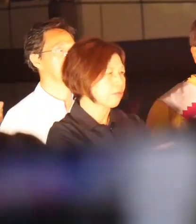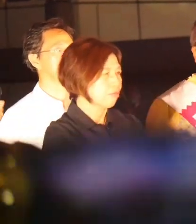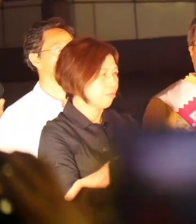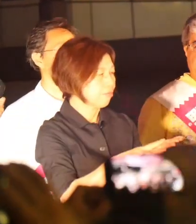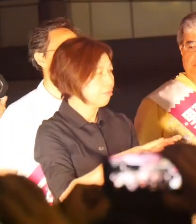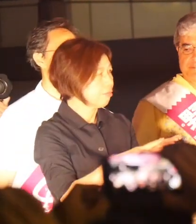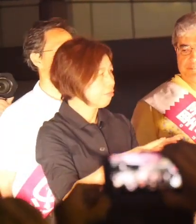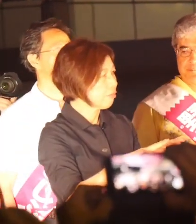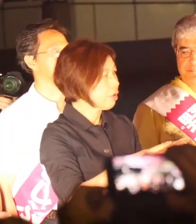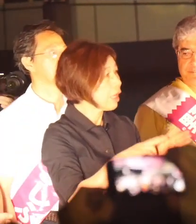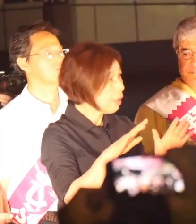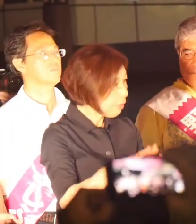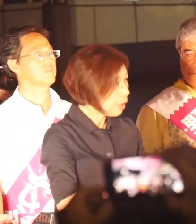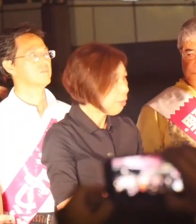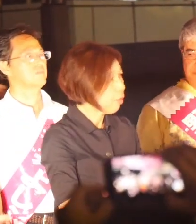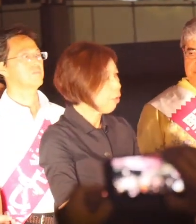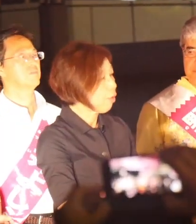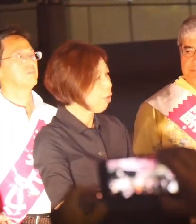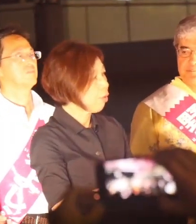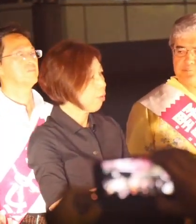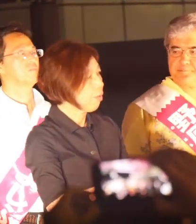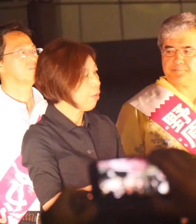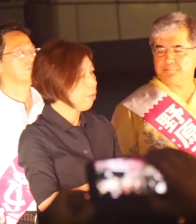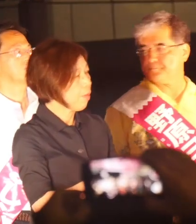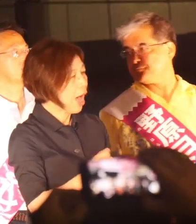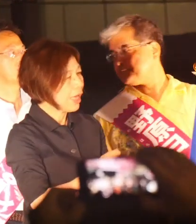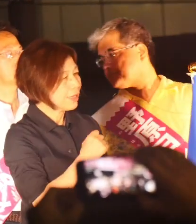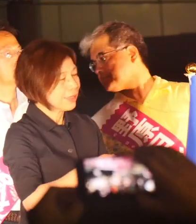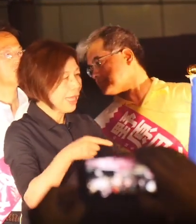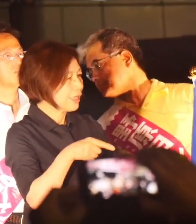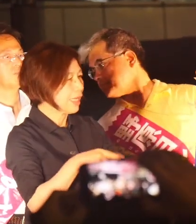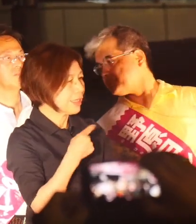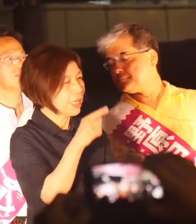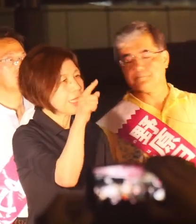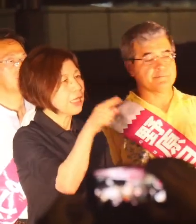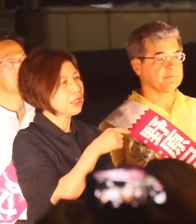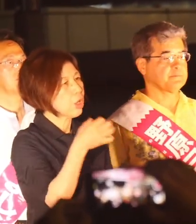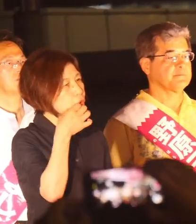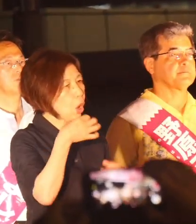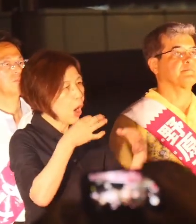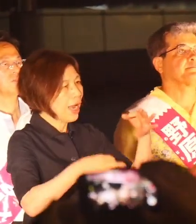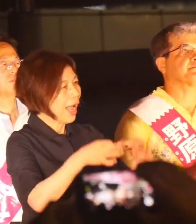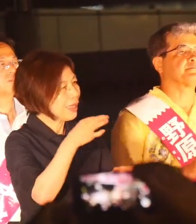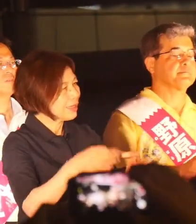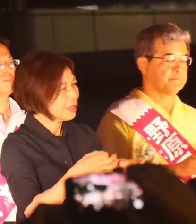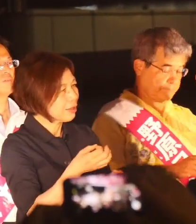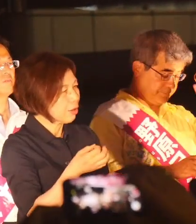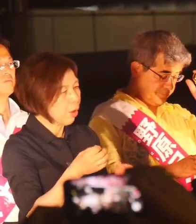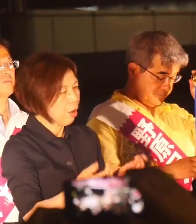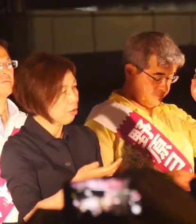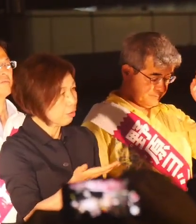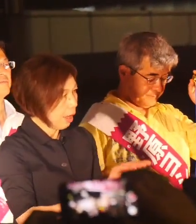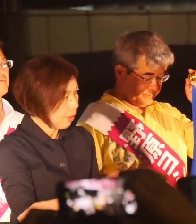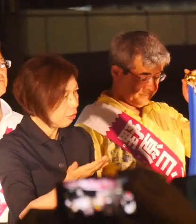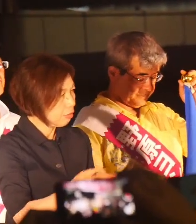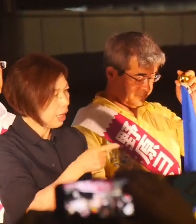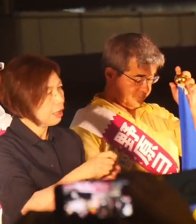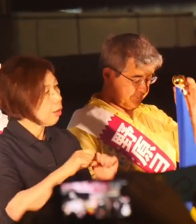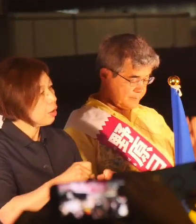って今でさえ生産性で人間の価値が測られる。あなたは生きてる価値があるの